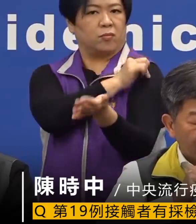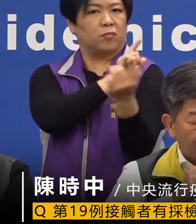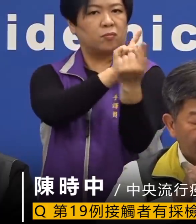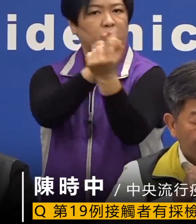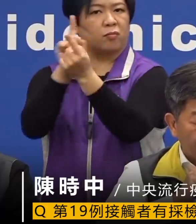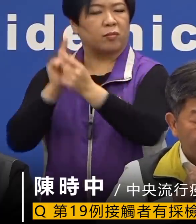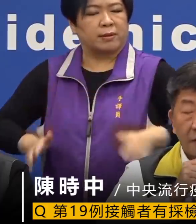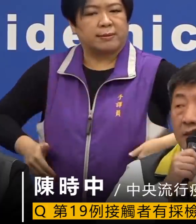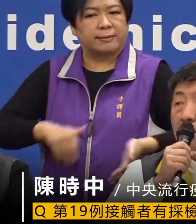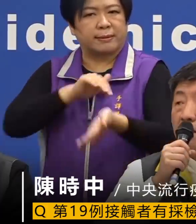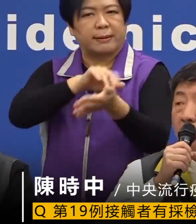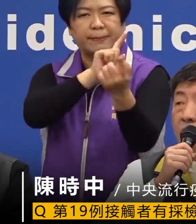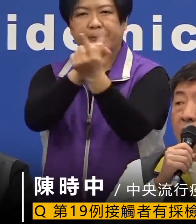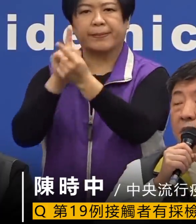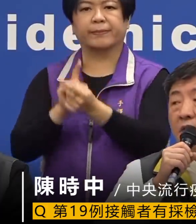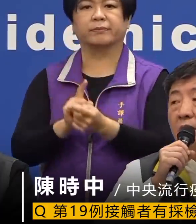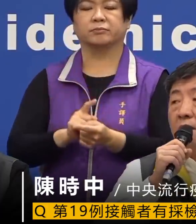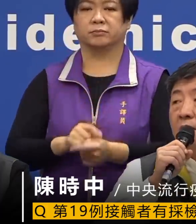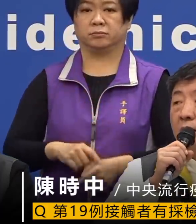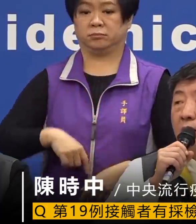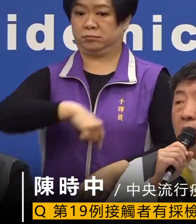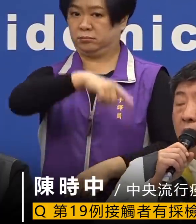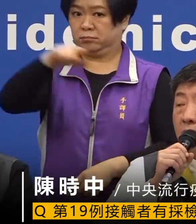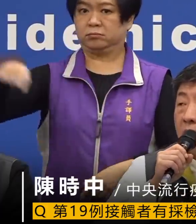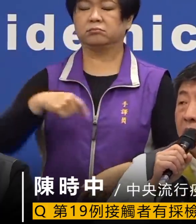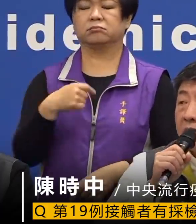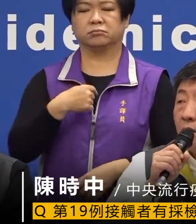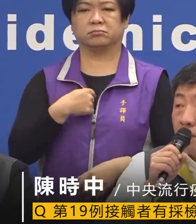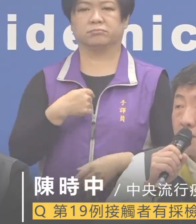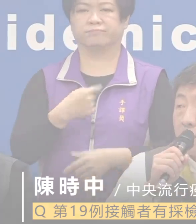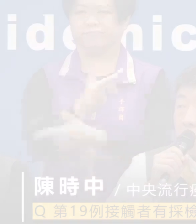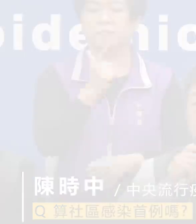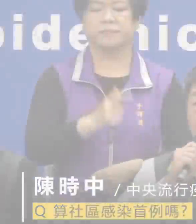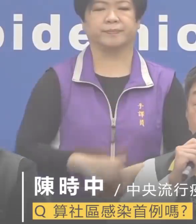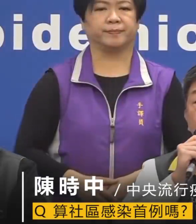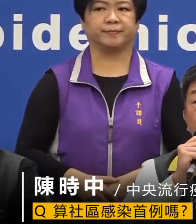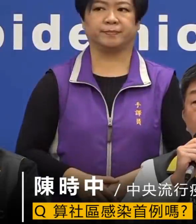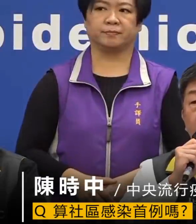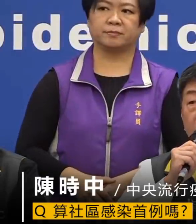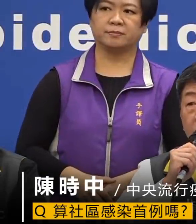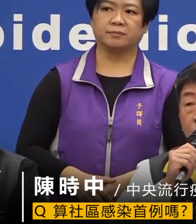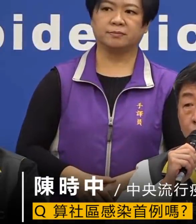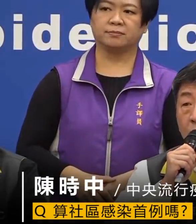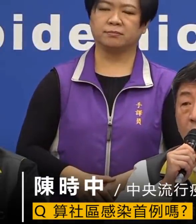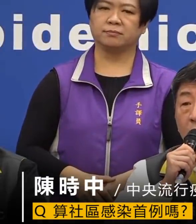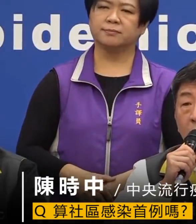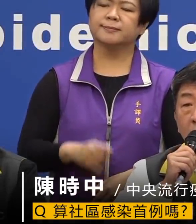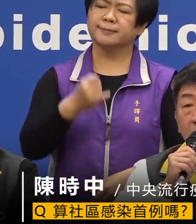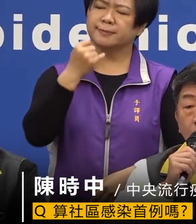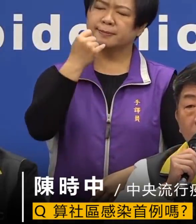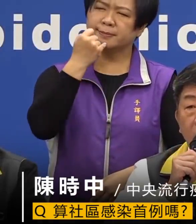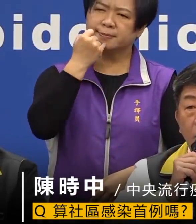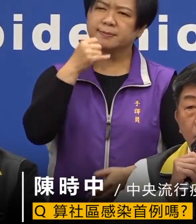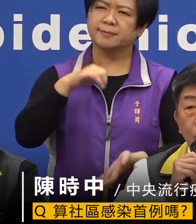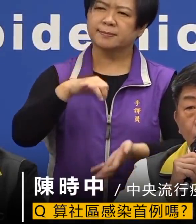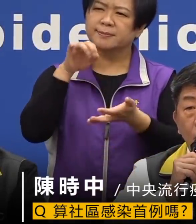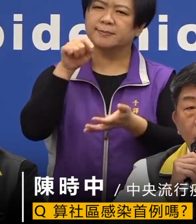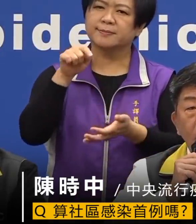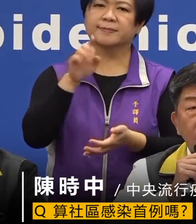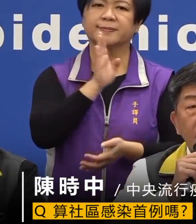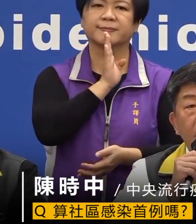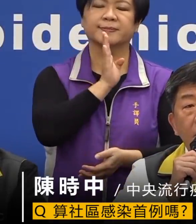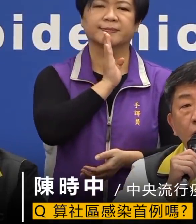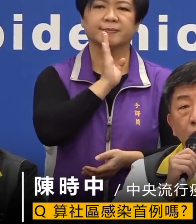或急诊的接触者，我们基本上好都这样掌握中，哎，应该可以这样子说，好，不过现在就是